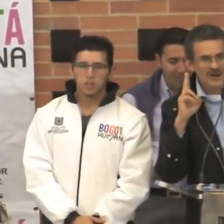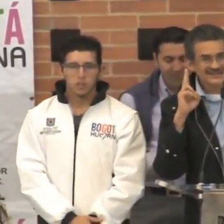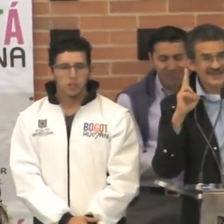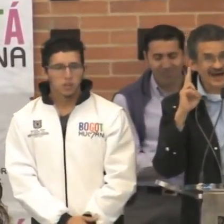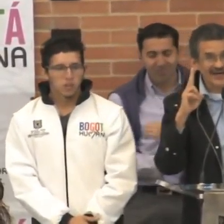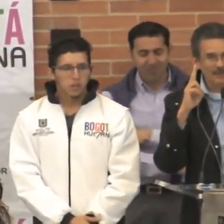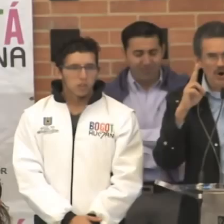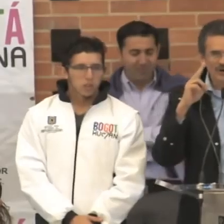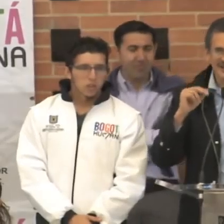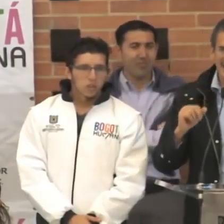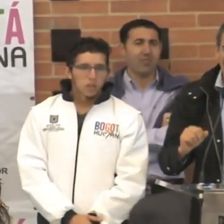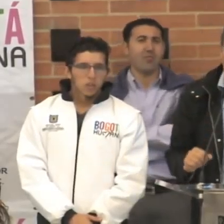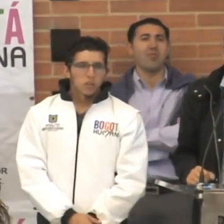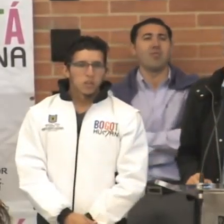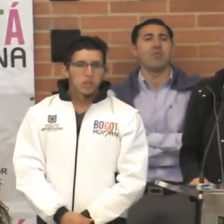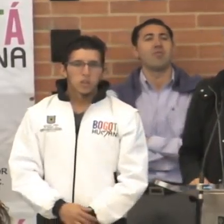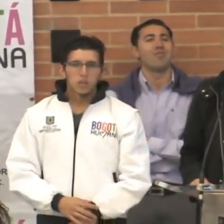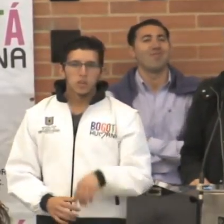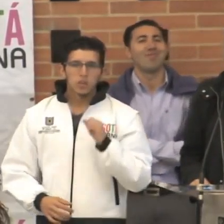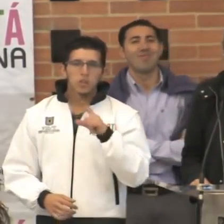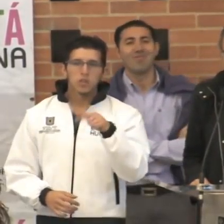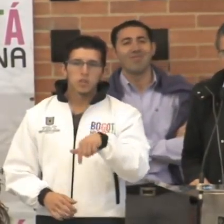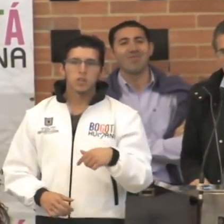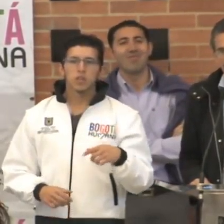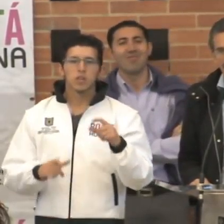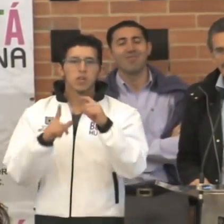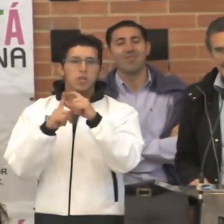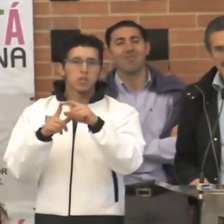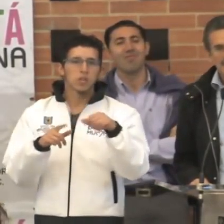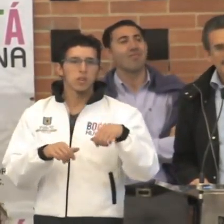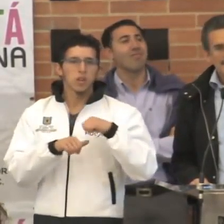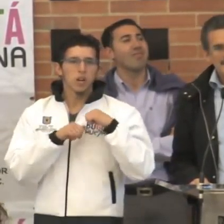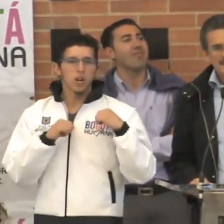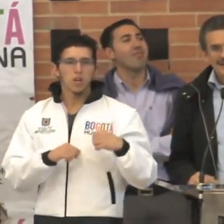La política del amor de que ha hablado Gustavo Petro,